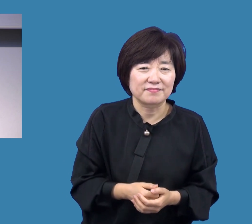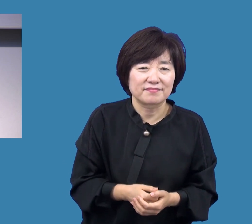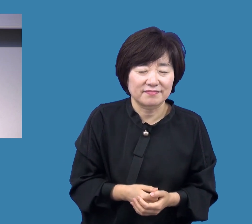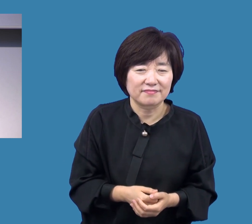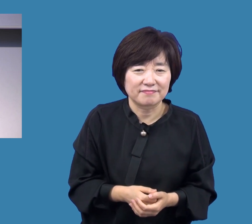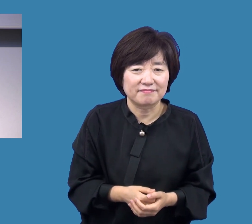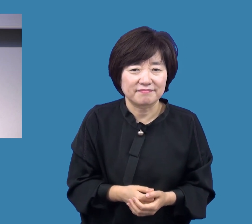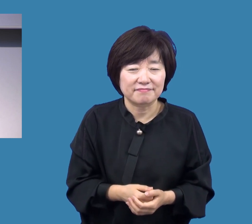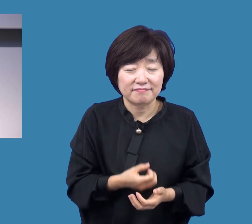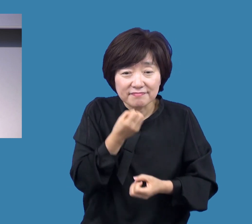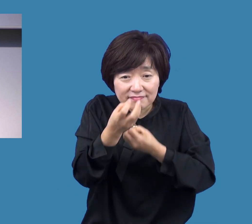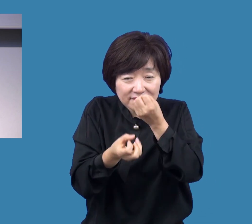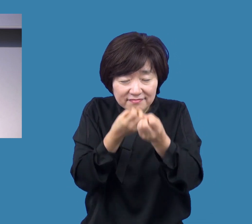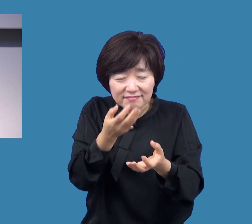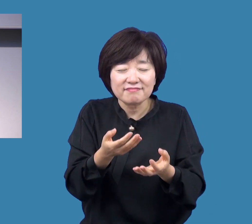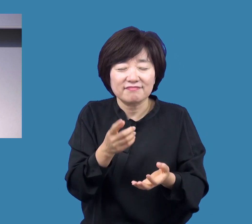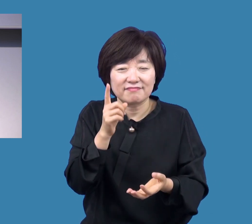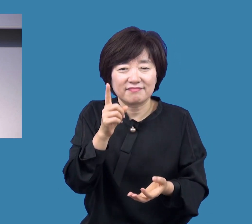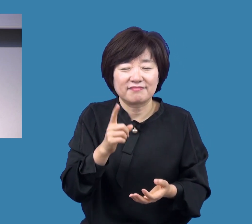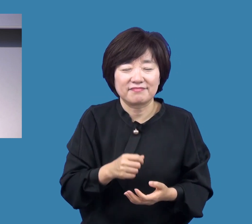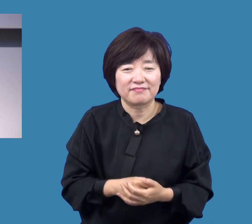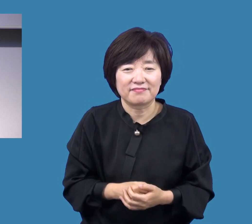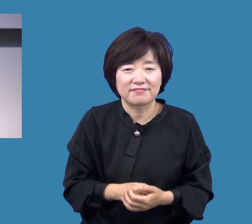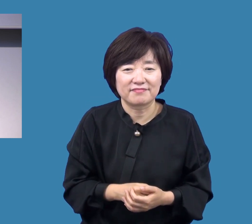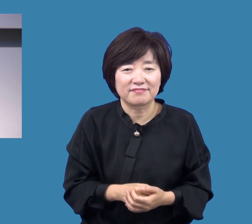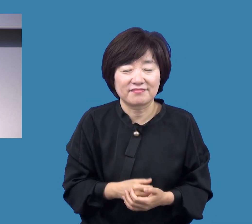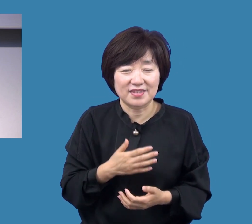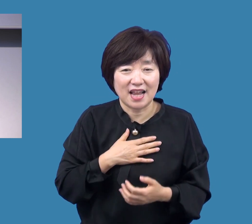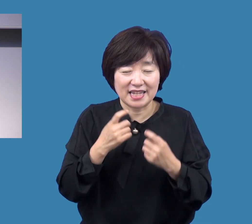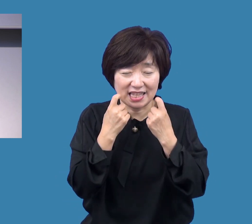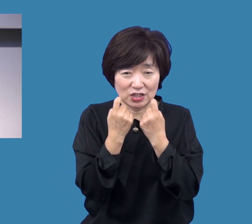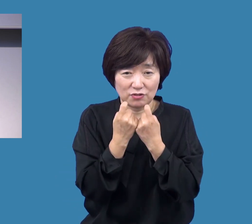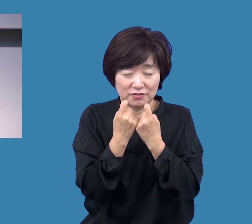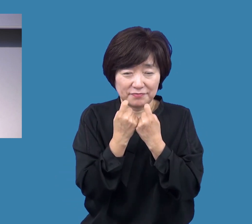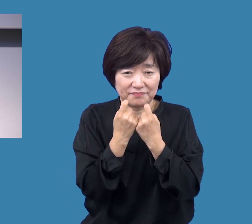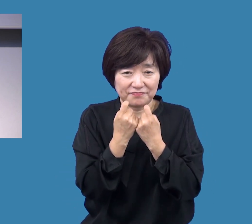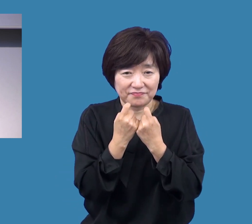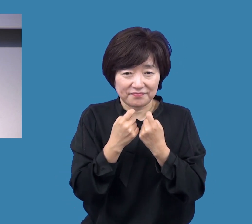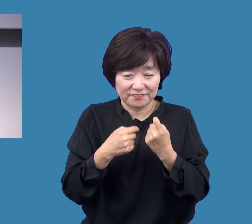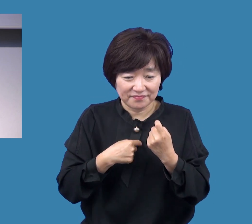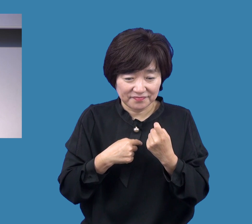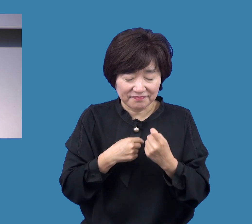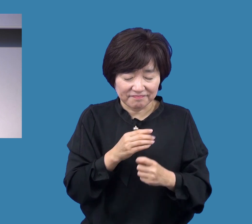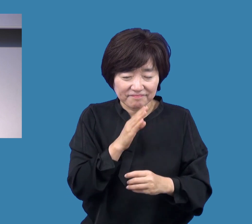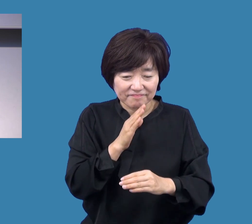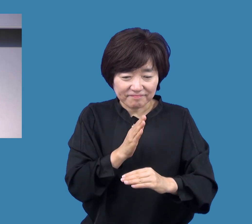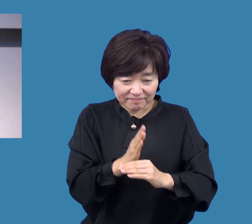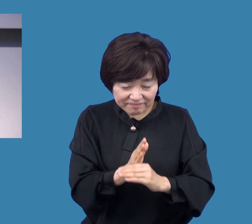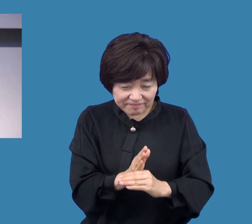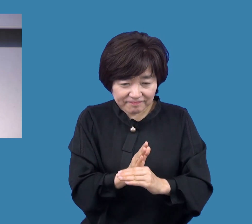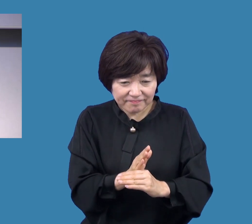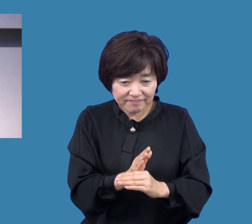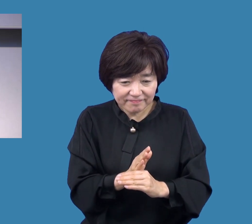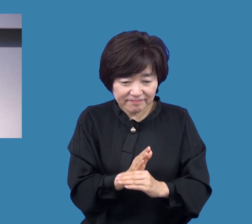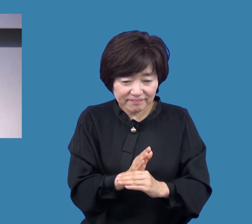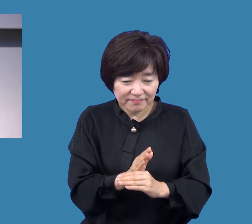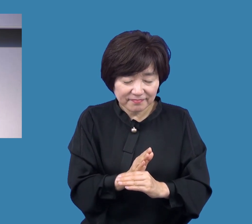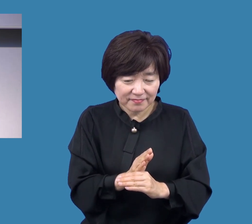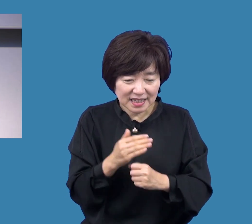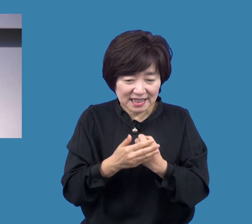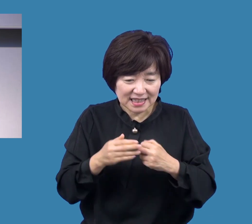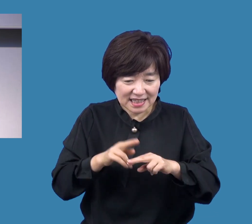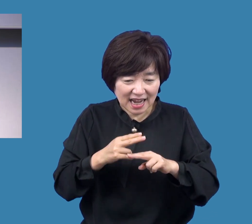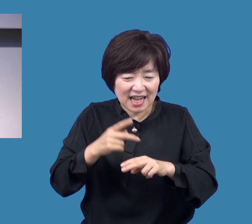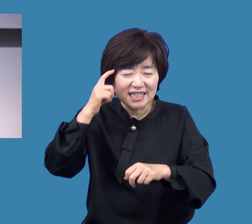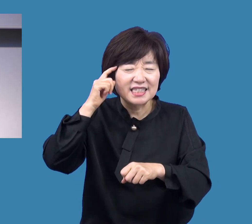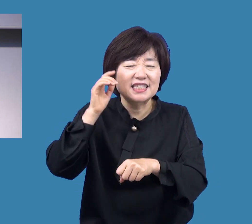예, 간증을 하나 할게요. 예. 저는 개인적으로 저에게 있는 메인 은사가 지혜의 말씀의 은사라고